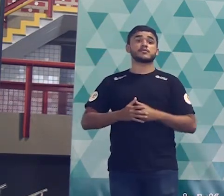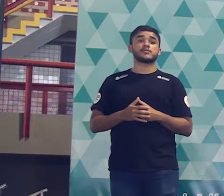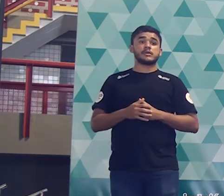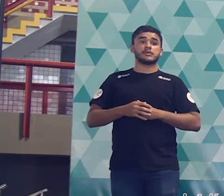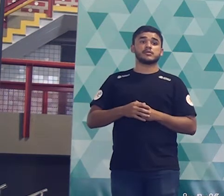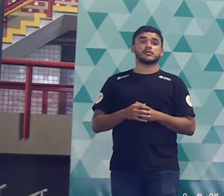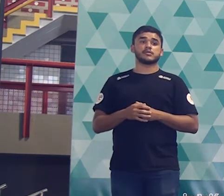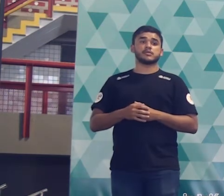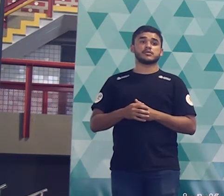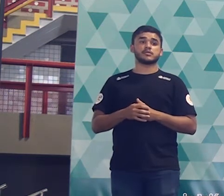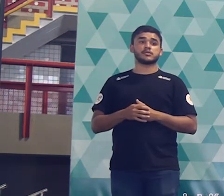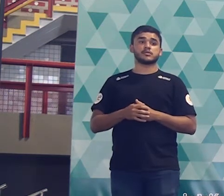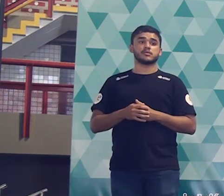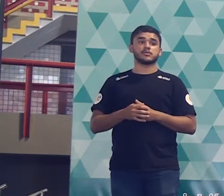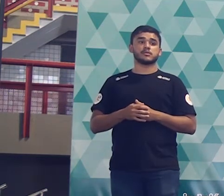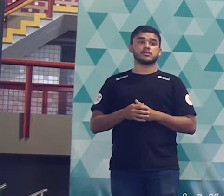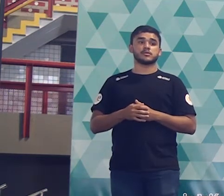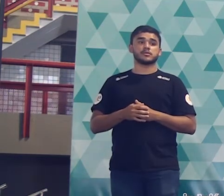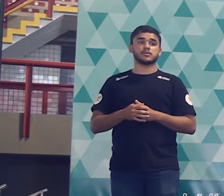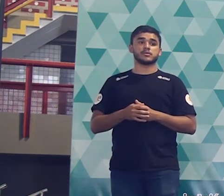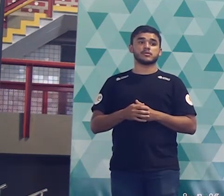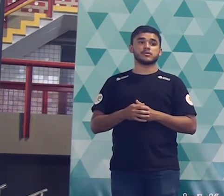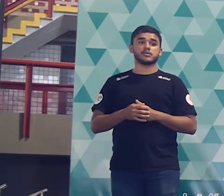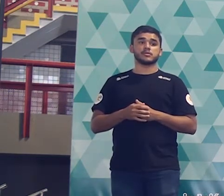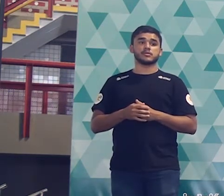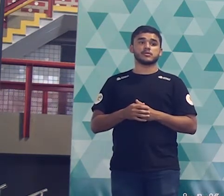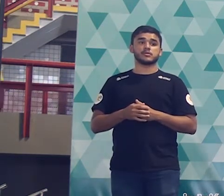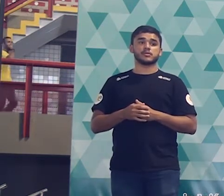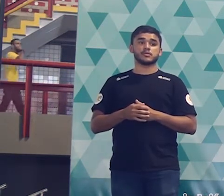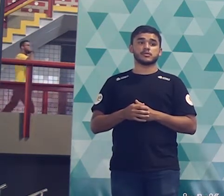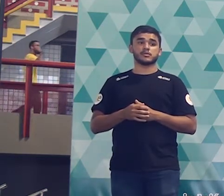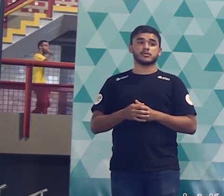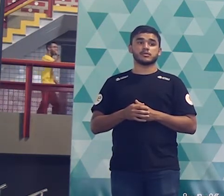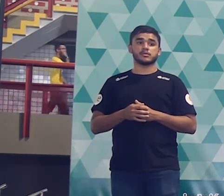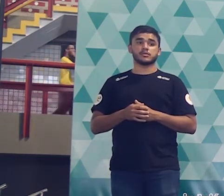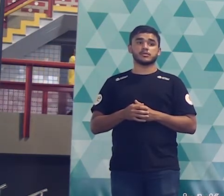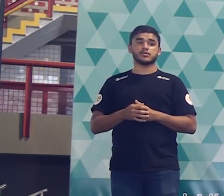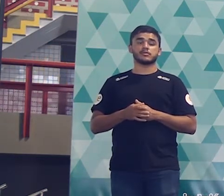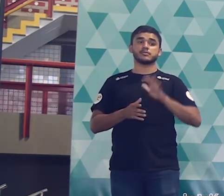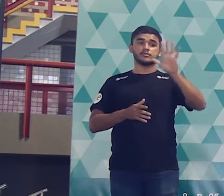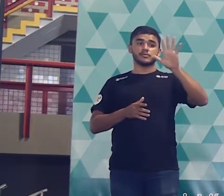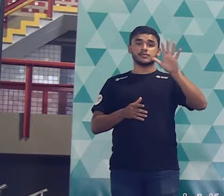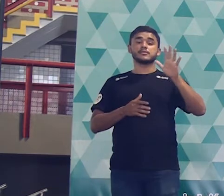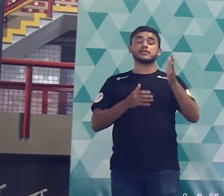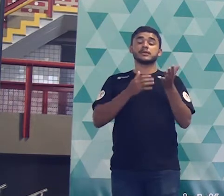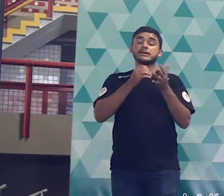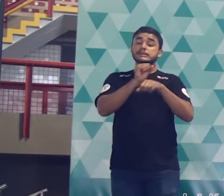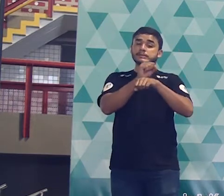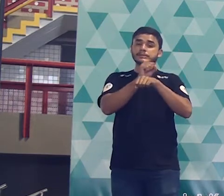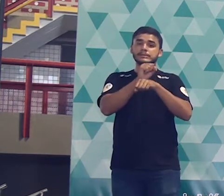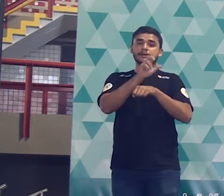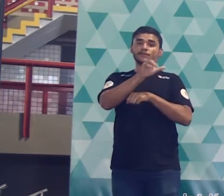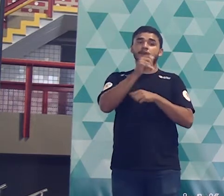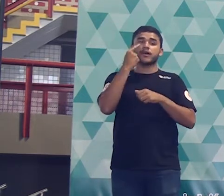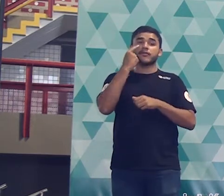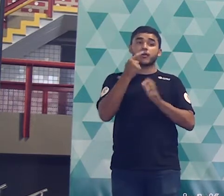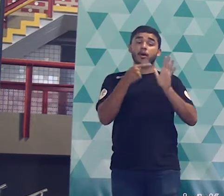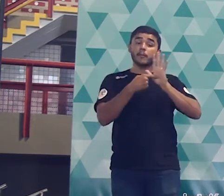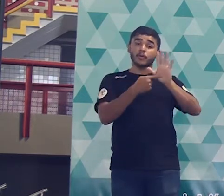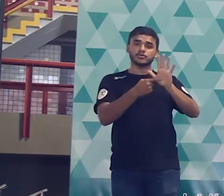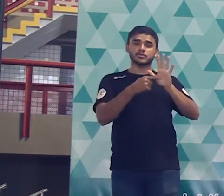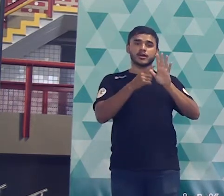aqui no palco? Para fazer a fusão, nós dois? Então pronto, agora não, daqui a pouco, na questão da reação